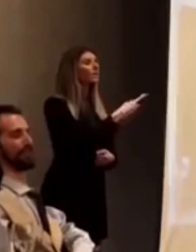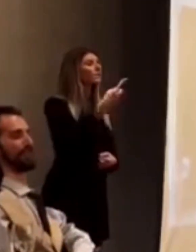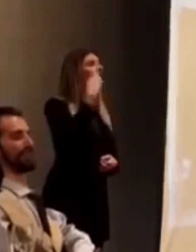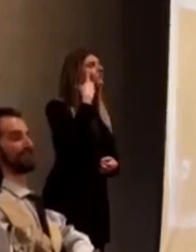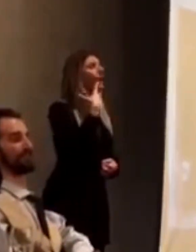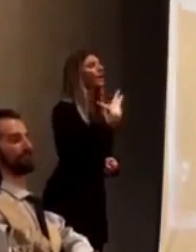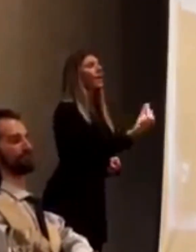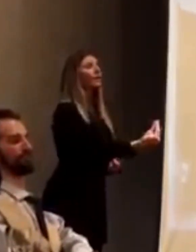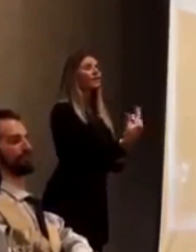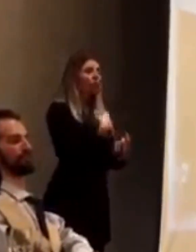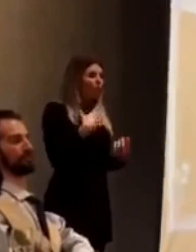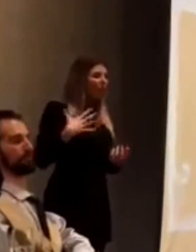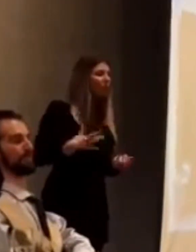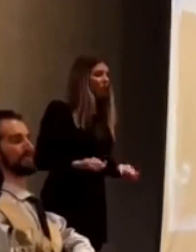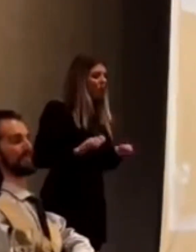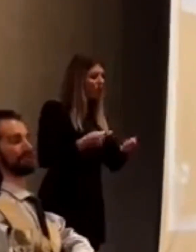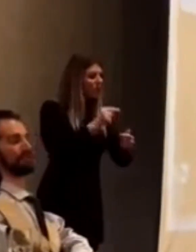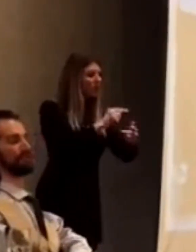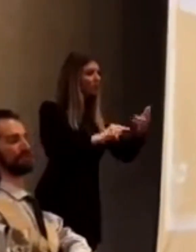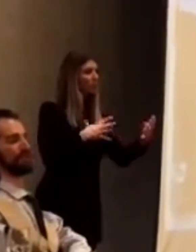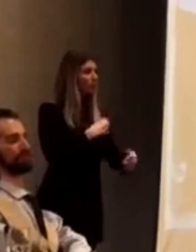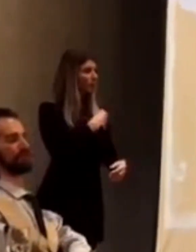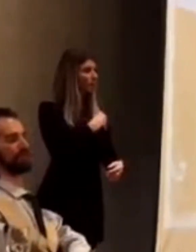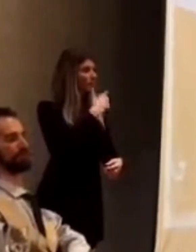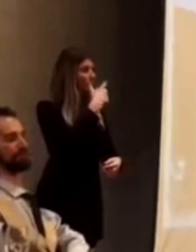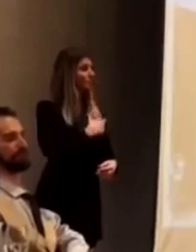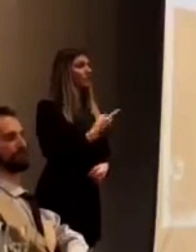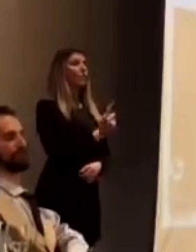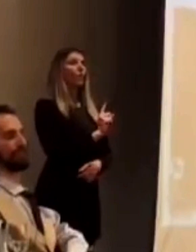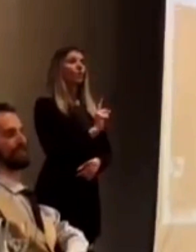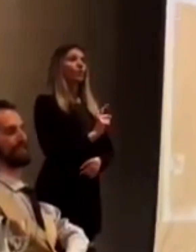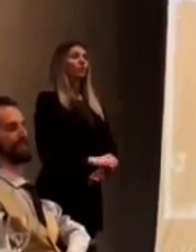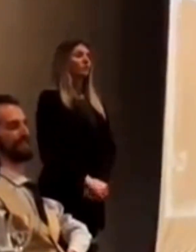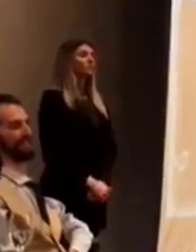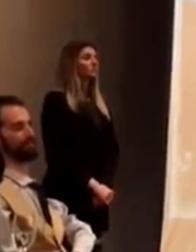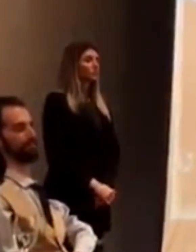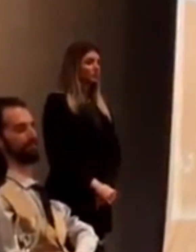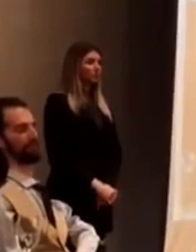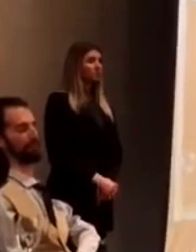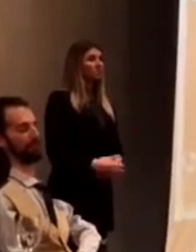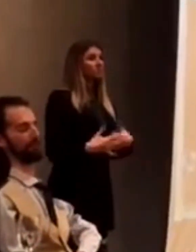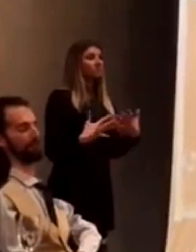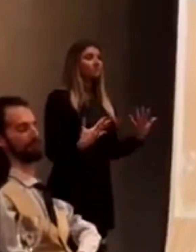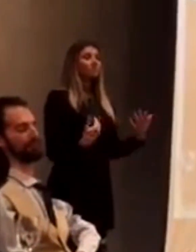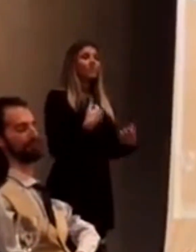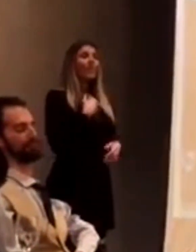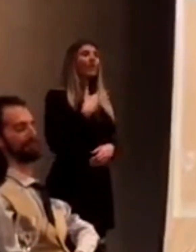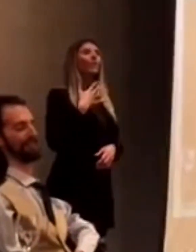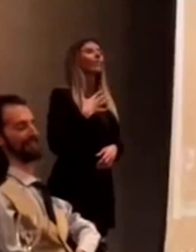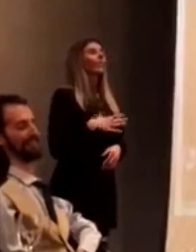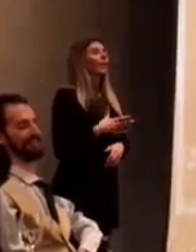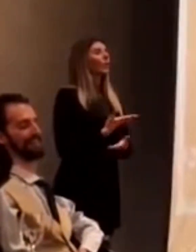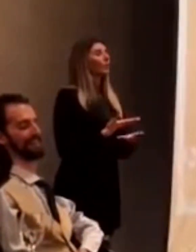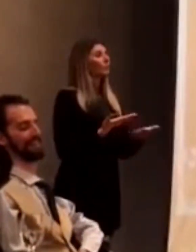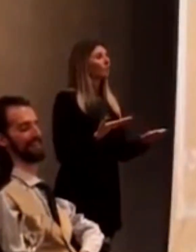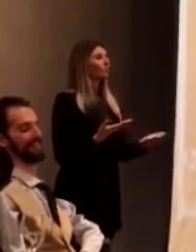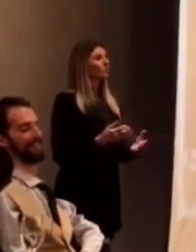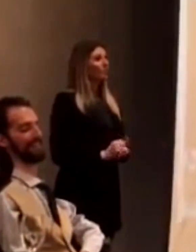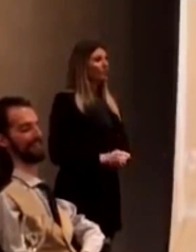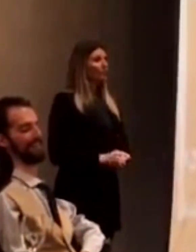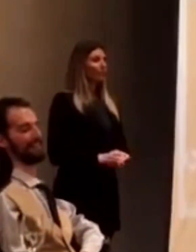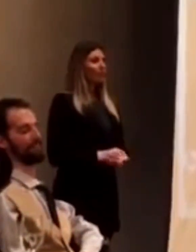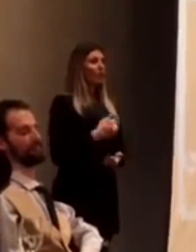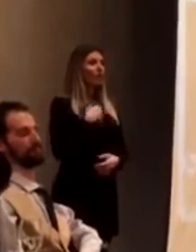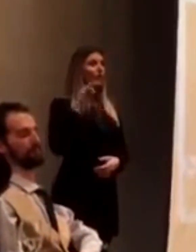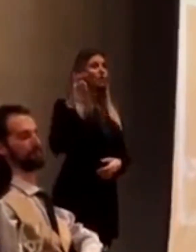κάνω σε, αν και εφόσον καταφέρω και φτάσω εκεί. Αυτό που θέλω λοιπόν είναι